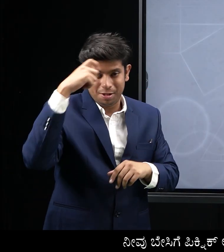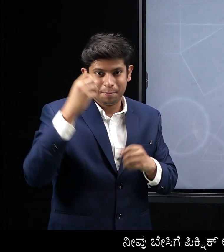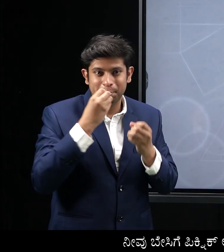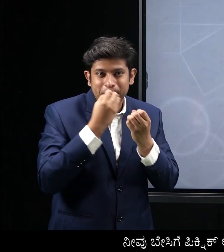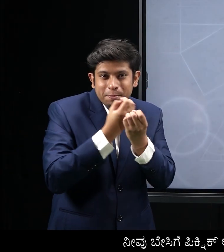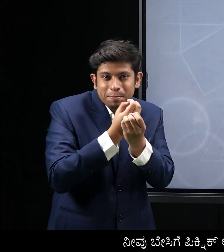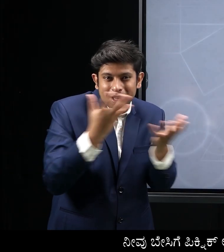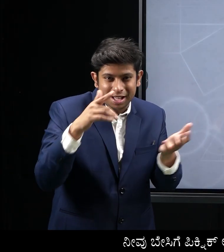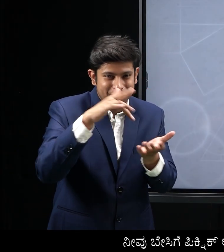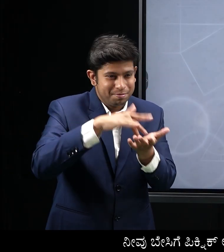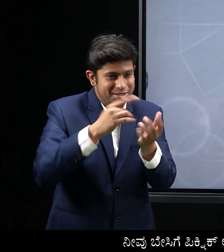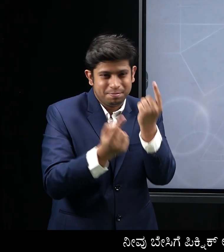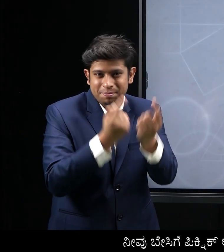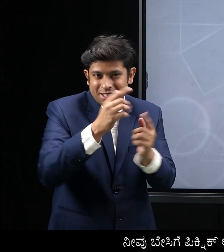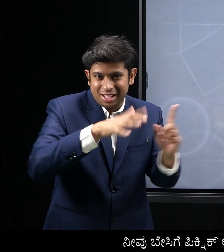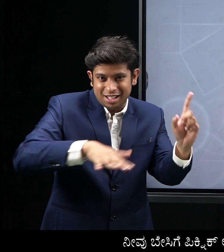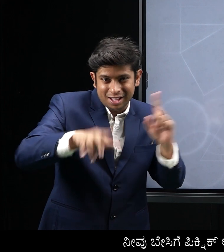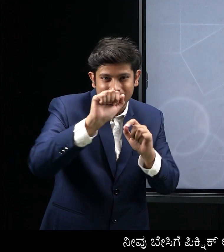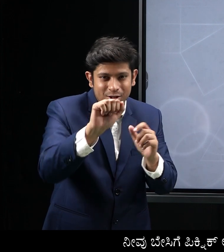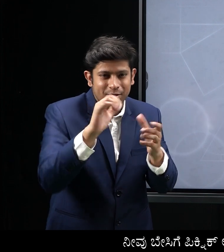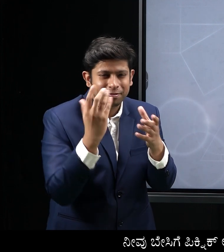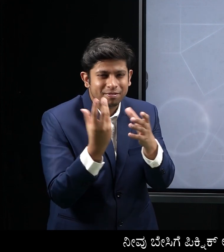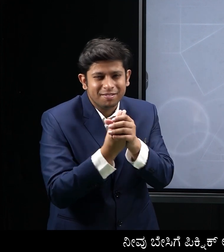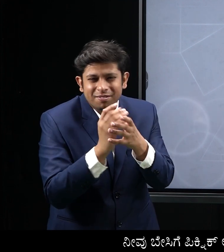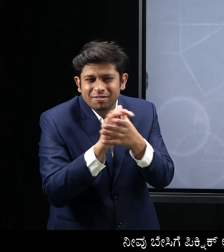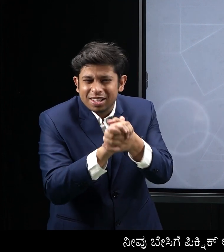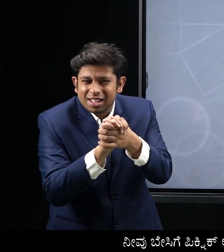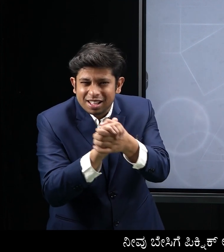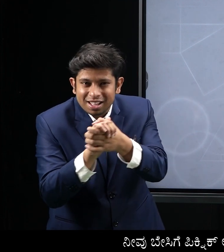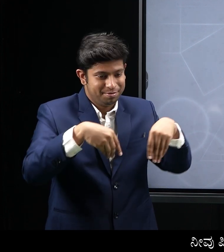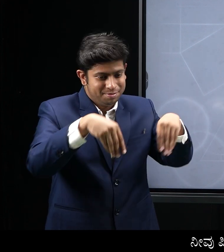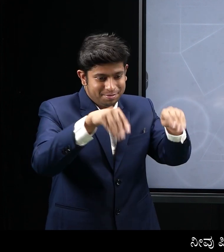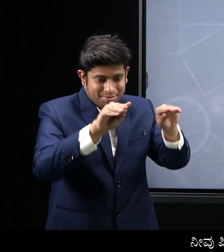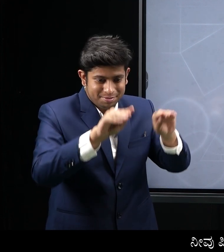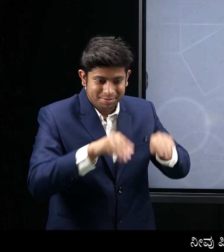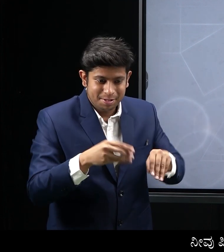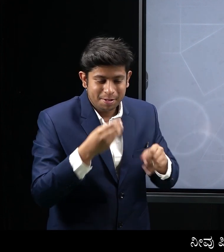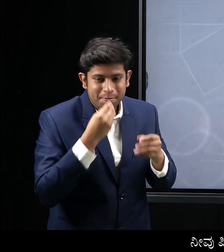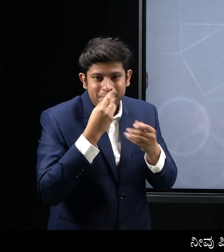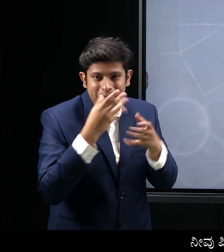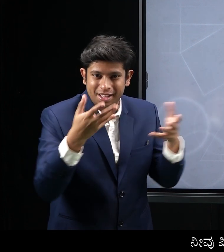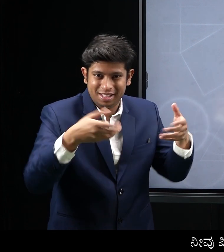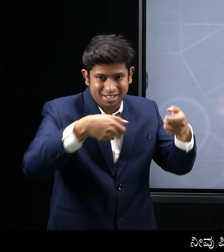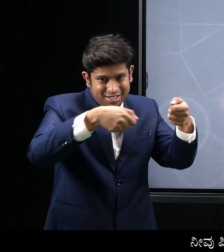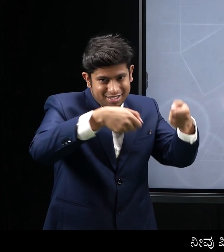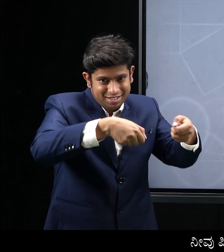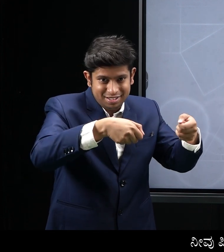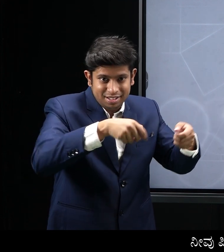ಬೇಸಿಗೆ ಪಿಕ್ನಿಕ್ ಅನ್ನು ಯೋಚಿಸುತ್ತಿದ್ದೀರಿ ಎಂದು ಕಲ್ಪಿಸಿಕೊಳ್ಳಿ. ನೀವು ಪಿಕ್ನಿಕ್ ಹೊದಿಕೆಯನ್ನು